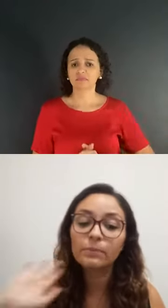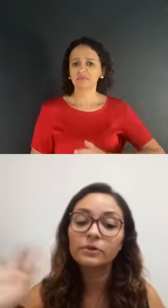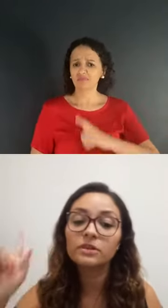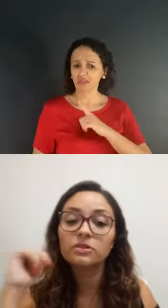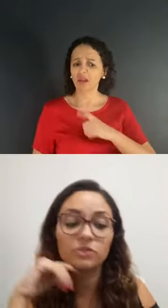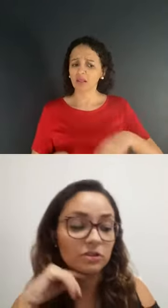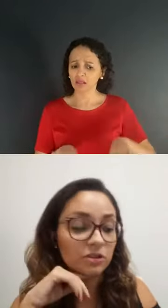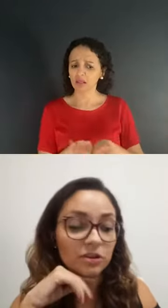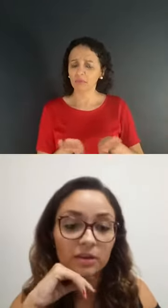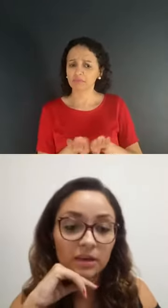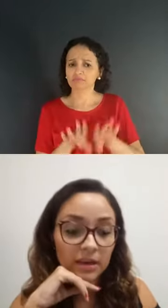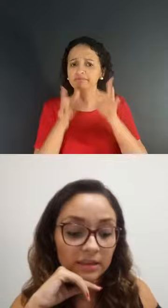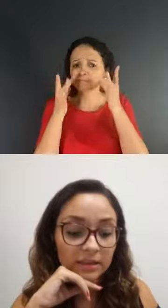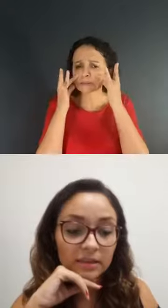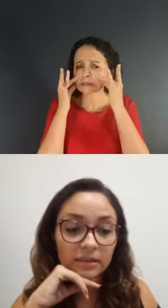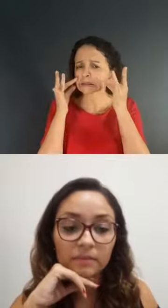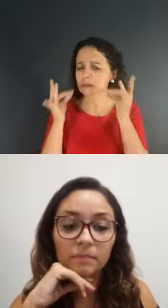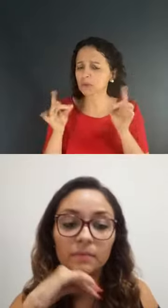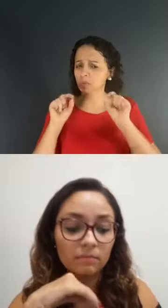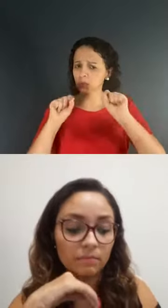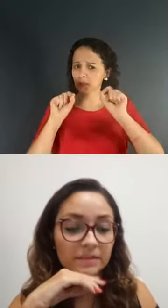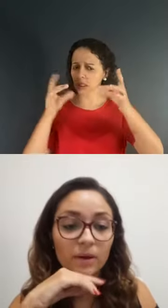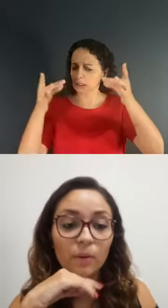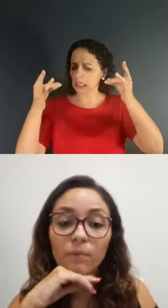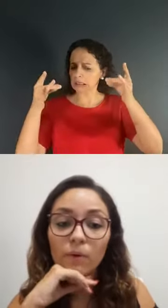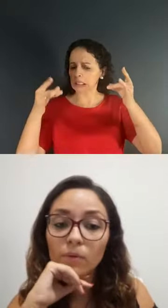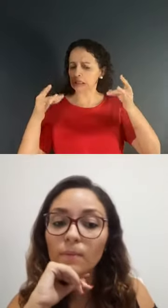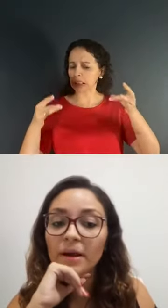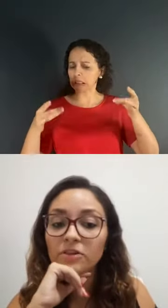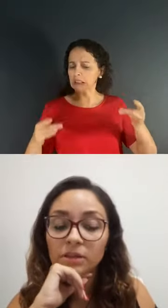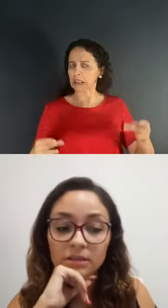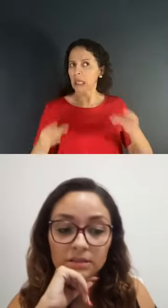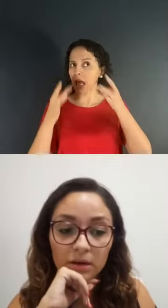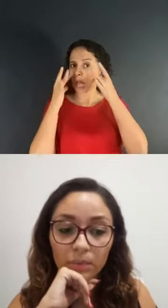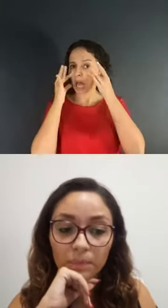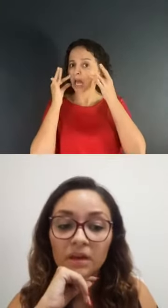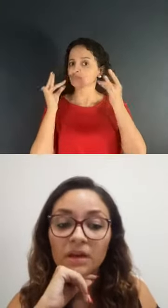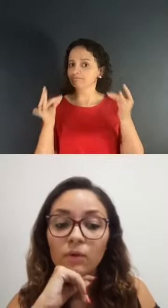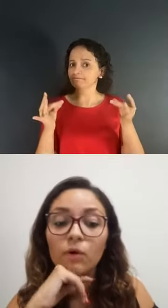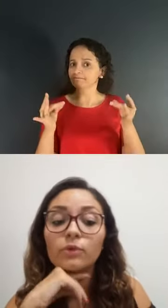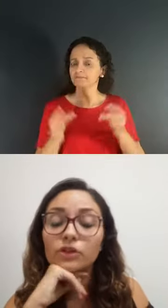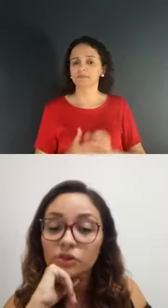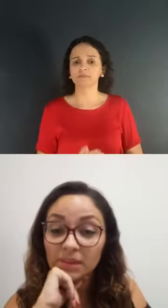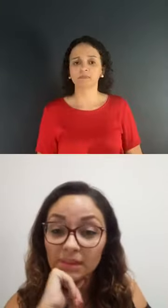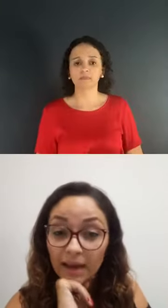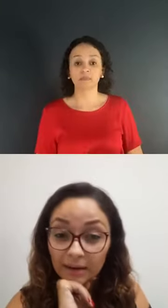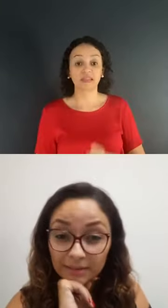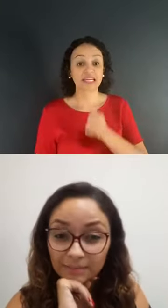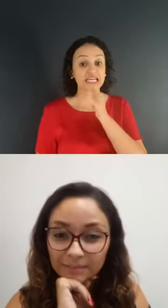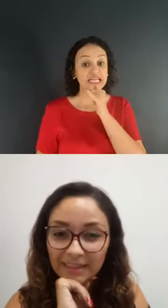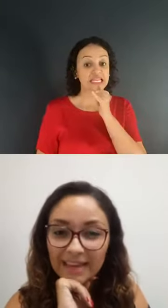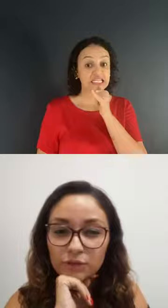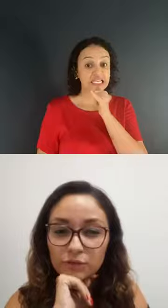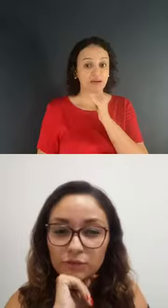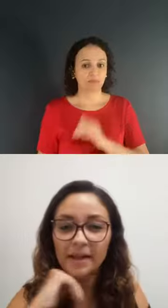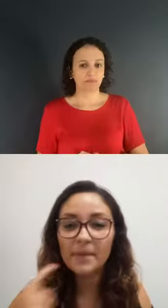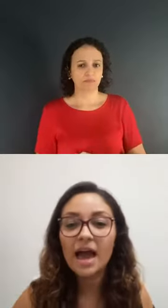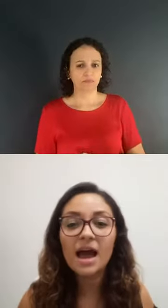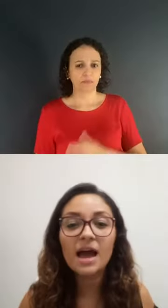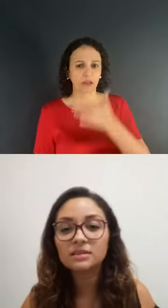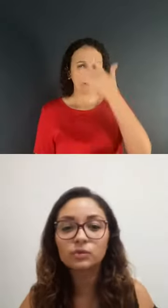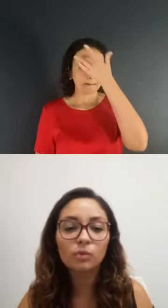reações que é importante a gente prestar um pouco mais de atenção, como intimidar, né,